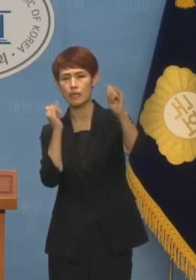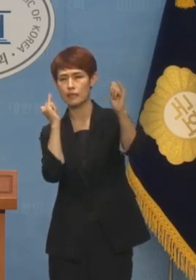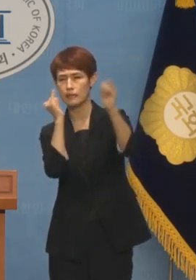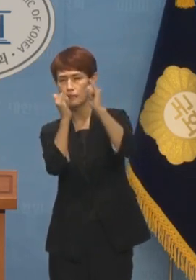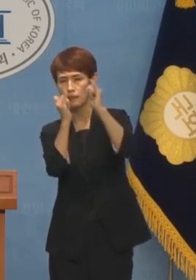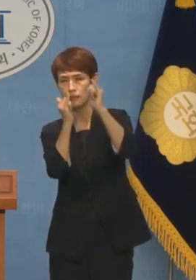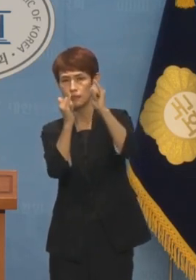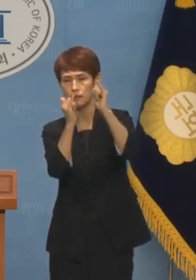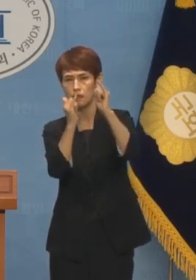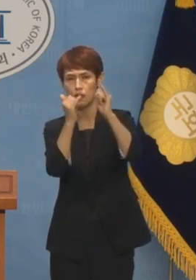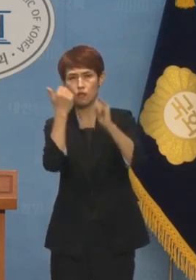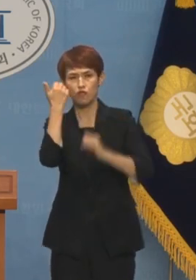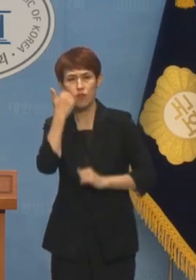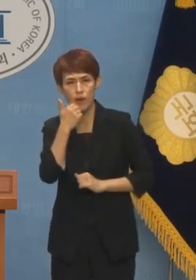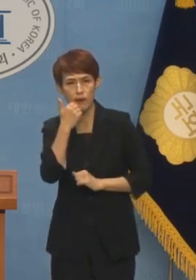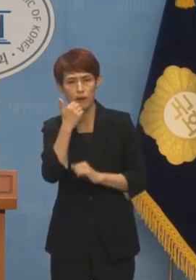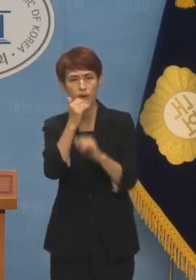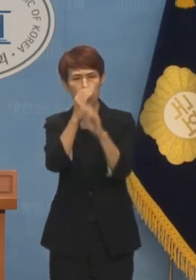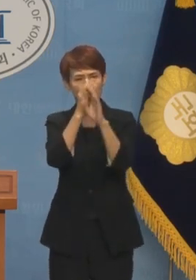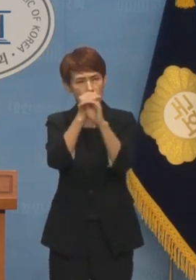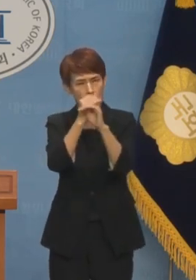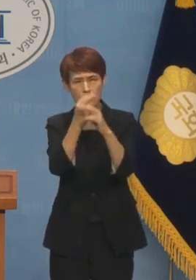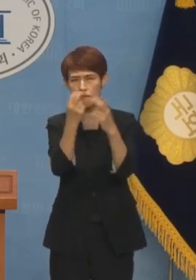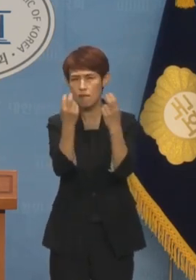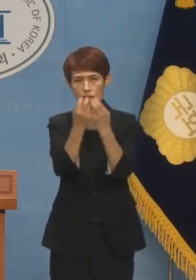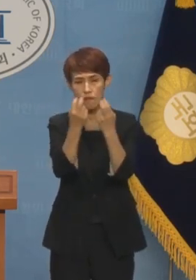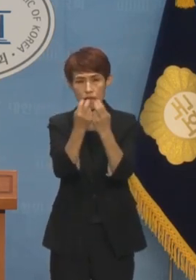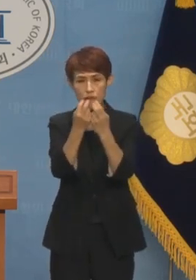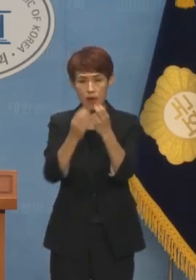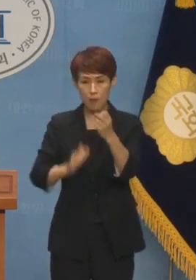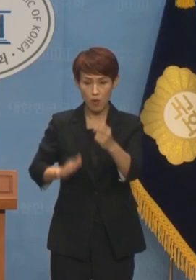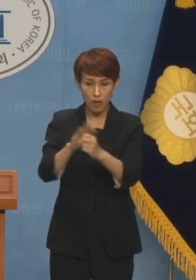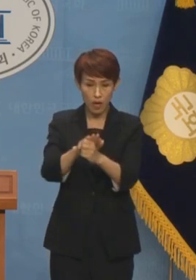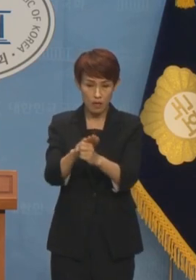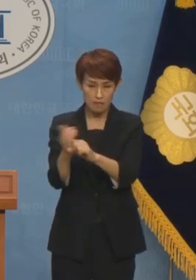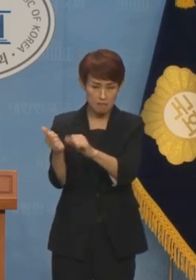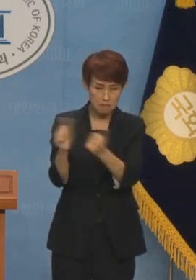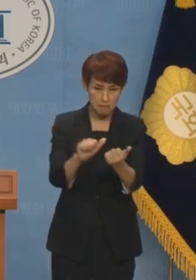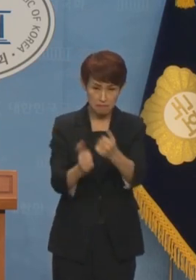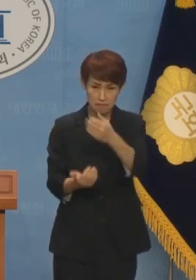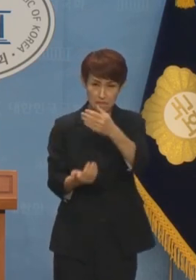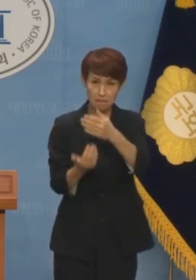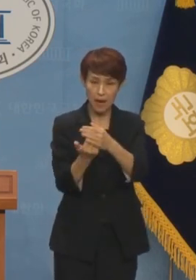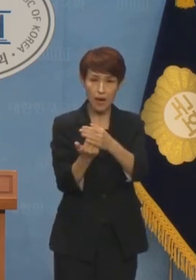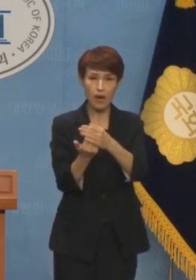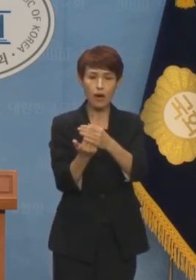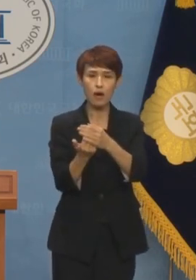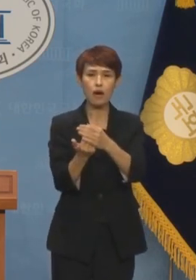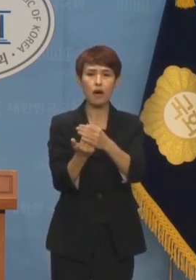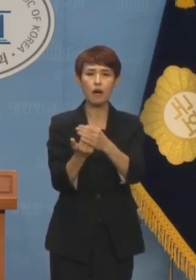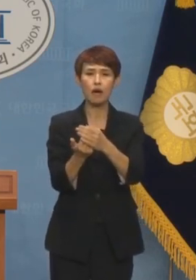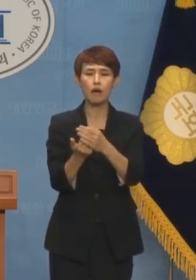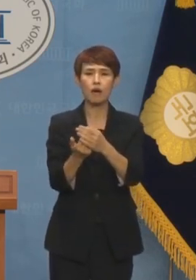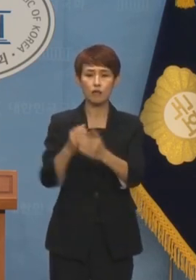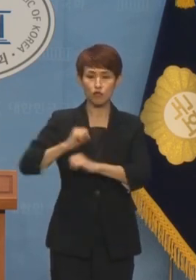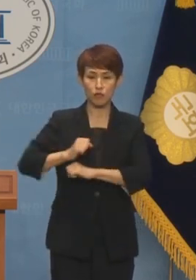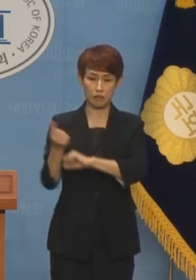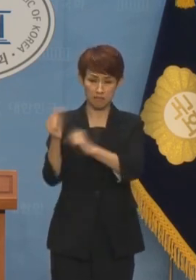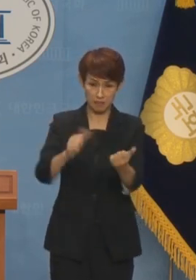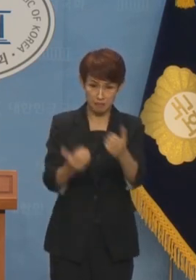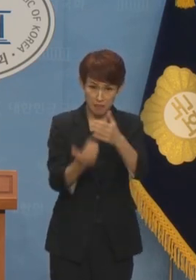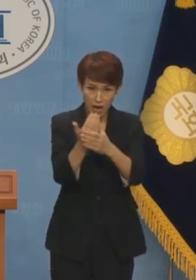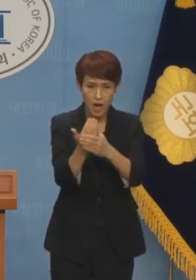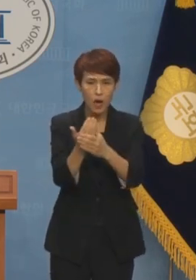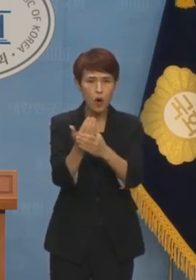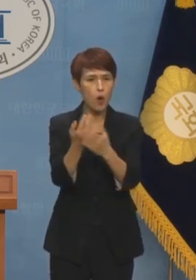누가, 언제, 어떻게 해병대원 사망 사건을 회수할 것인지 1차 협의를 했다고